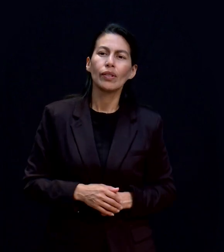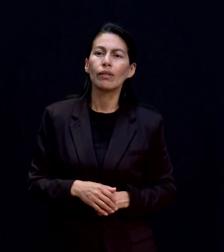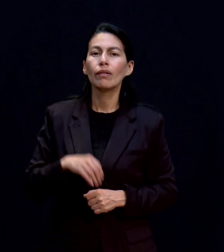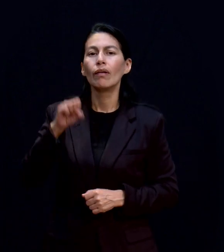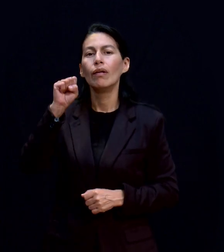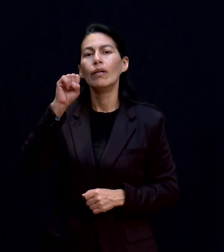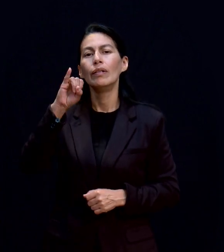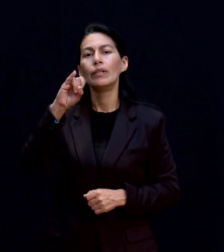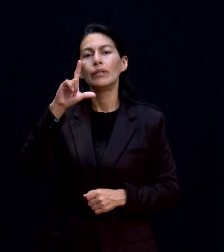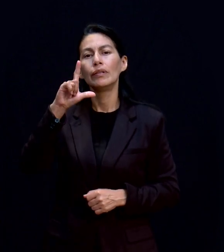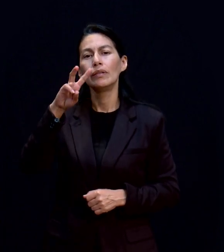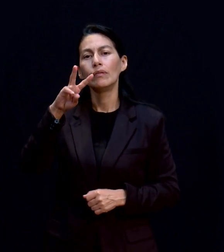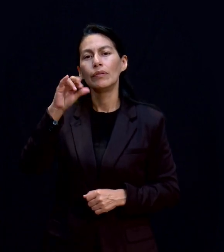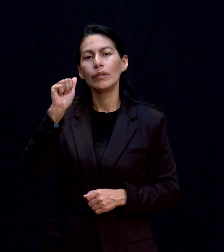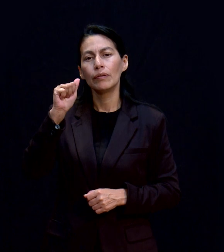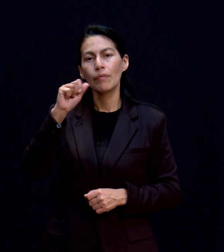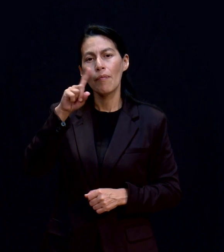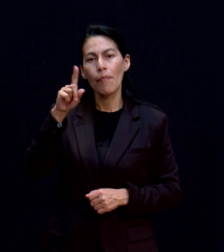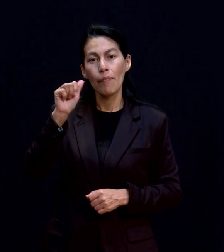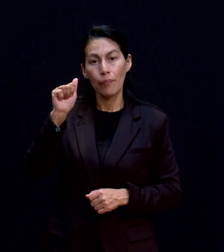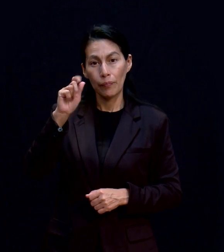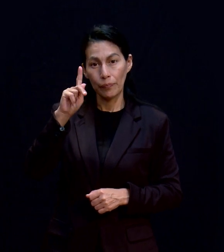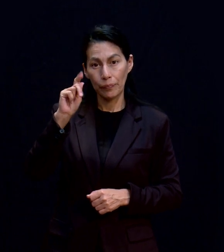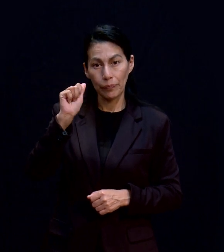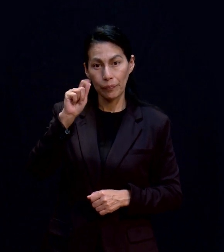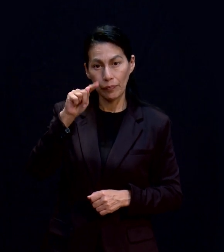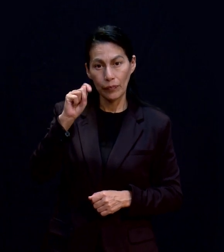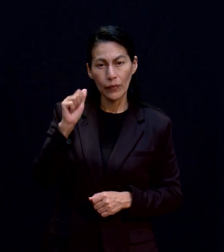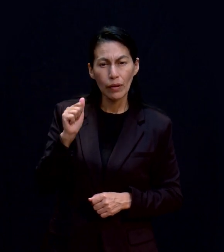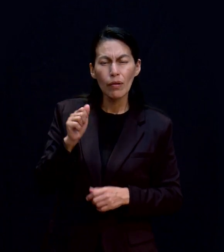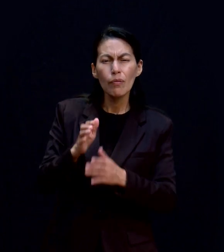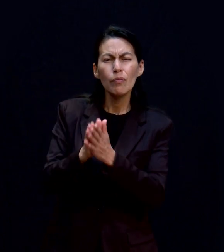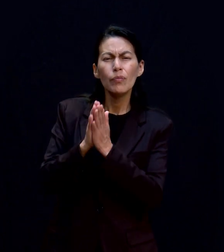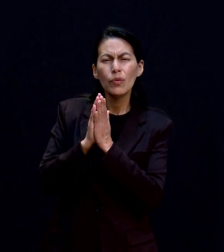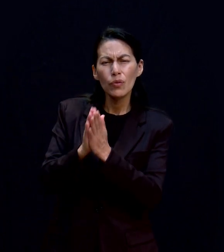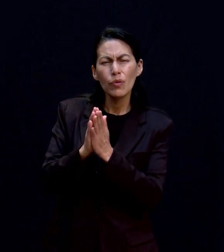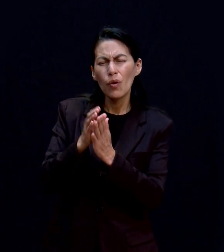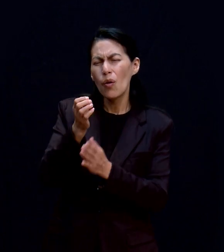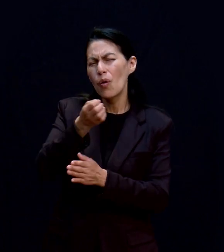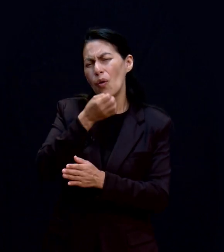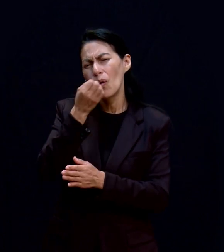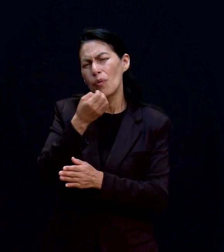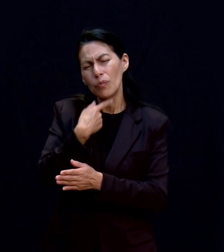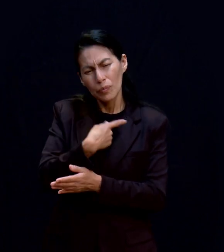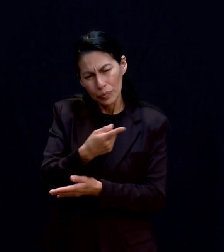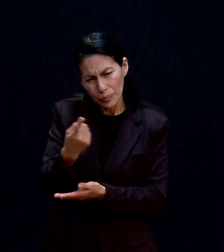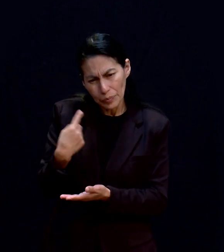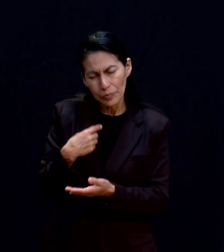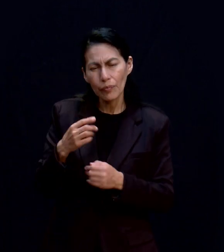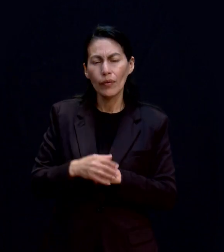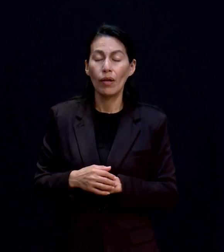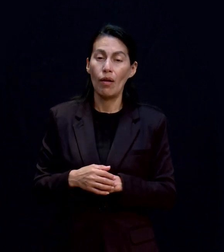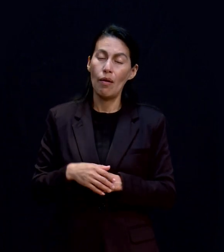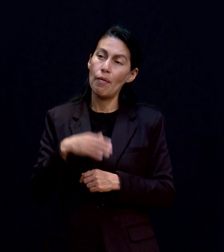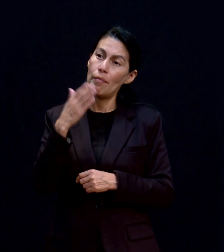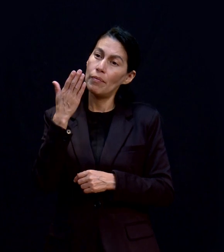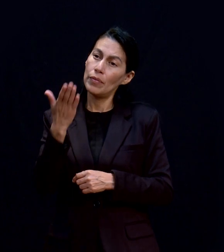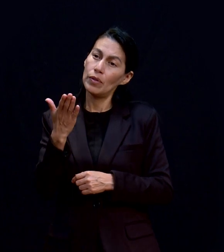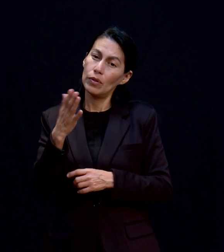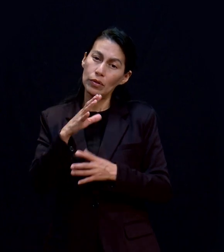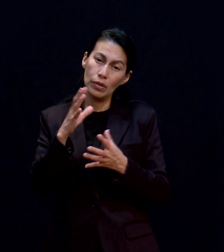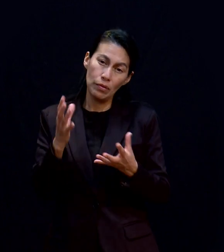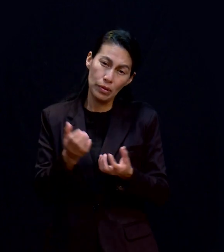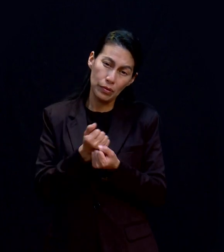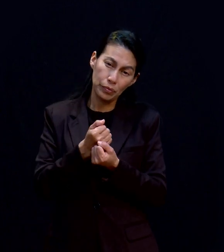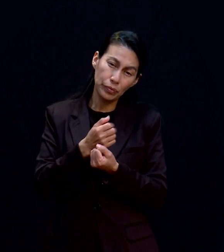silvia zapata les pido por favor que nos consideren en sus oraciones claro que si silvia pido por la